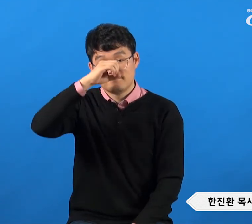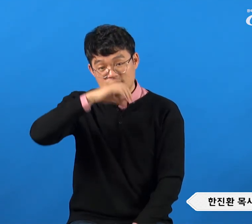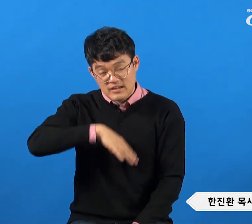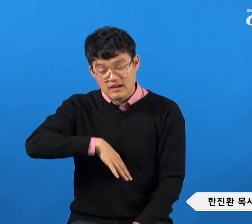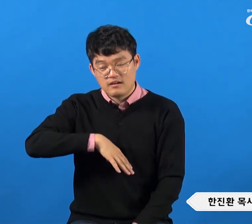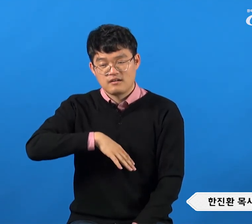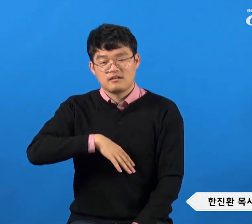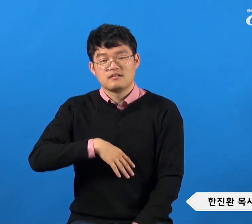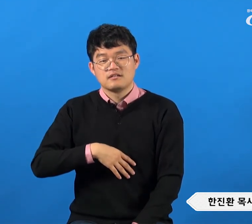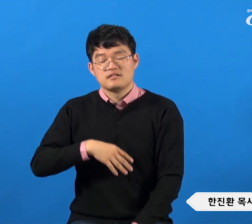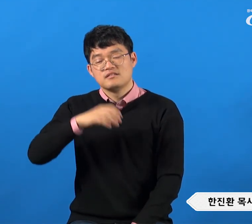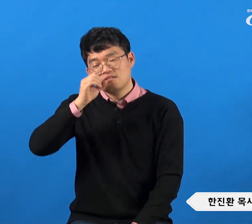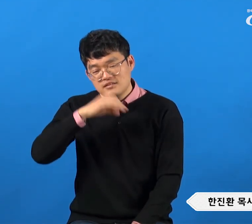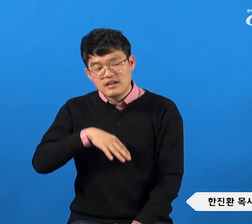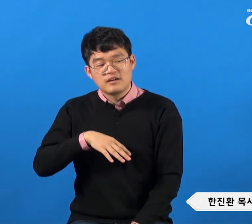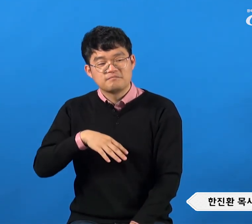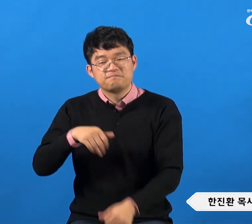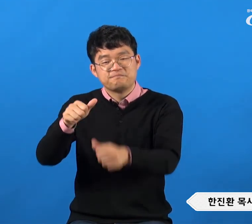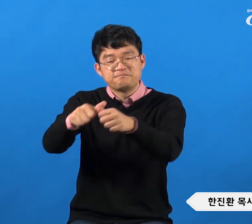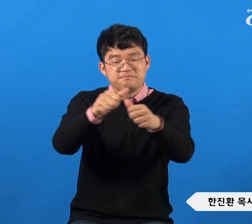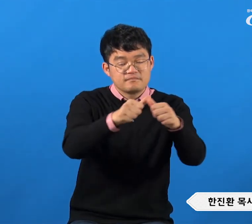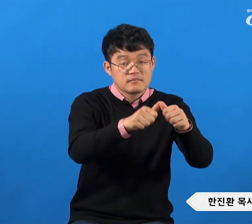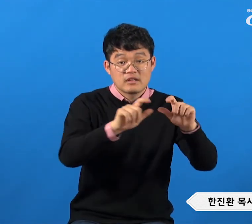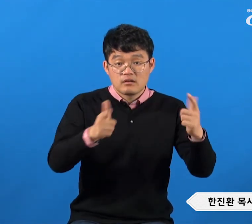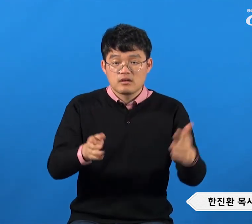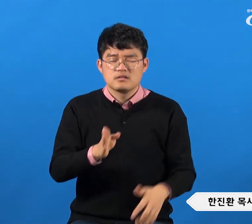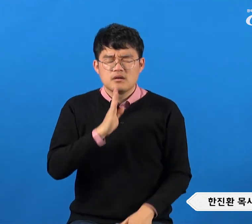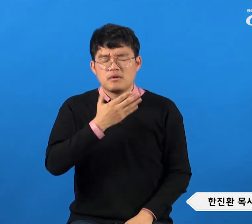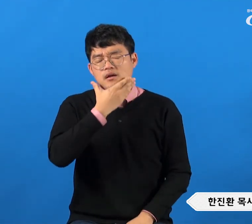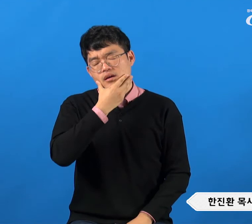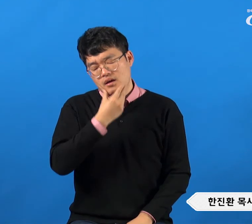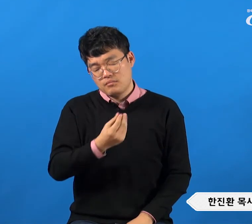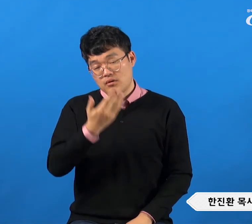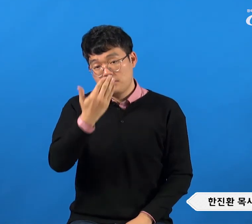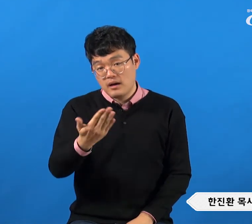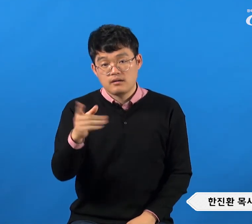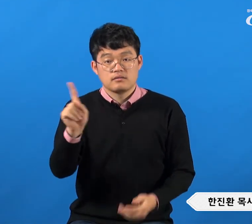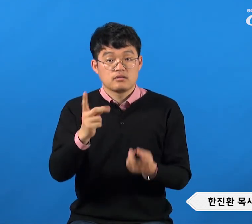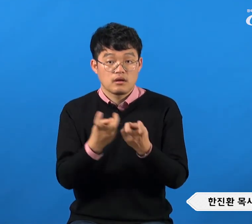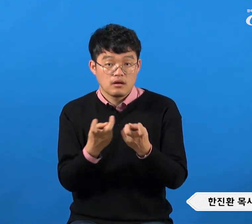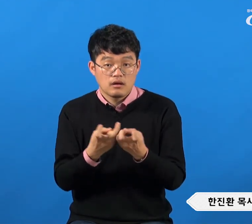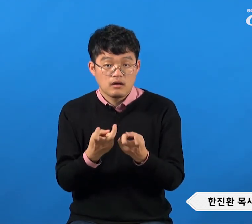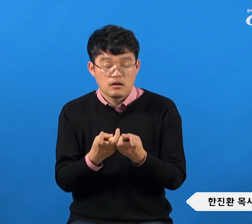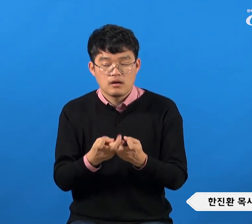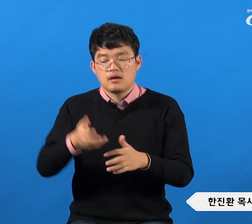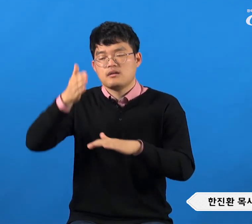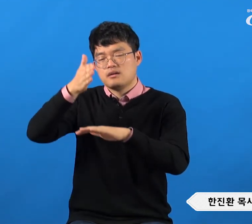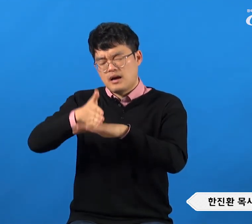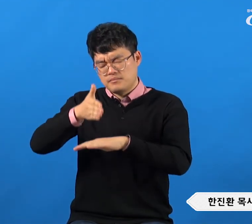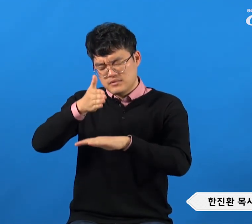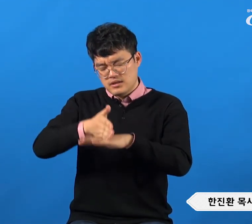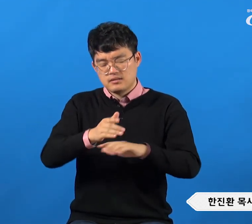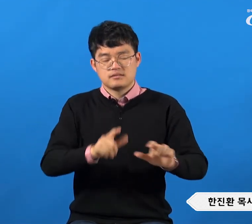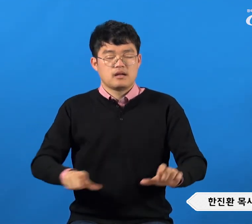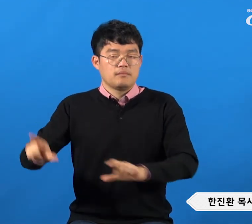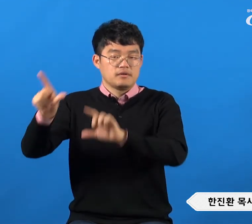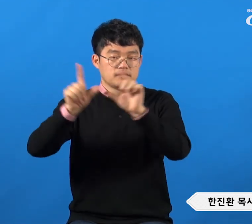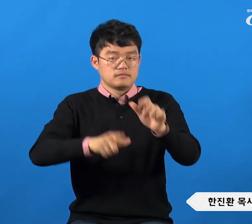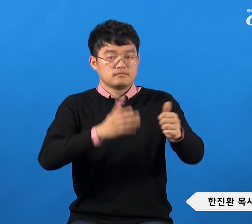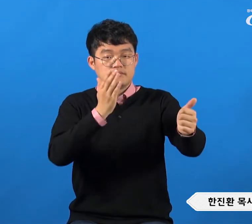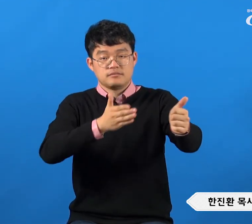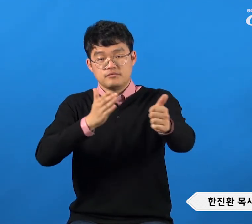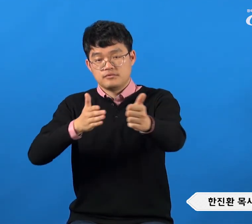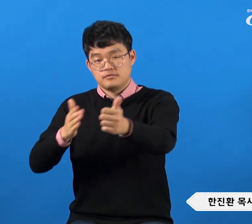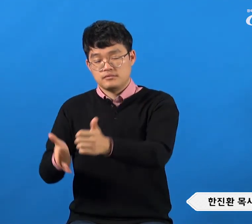단순한 덕담이 아닙니다. 정말로 행복할 수 있습니다. 어떻게 해요? 감사하는 삶을